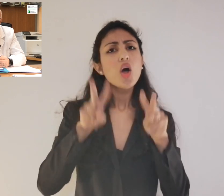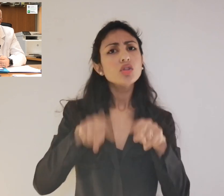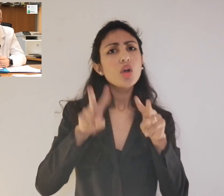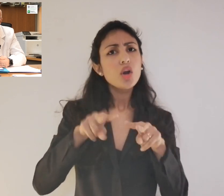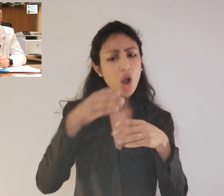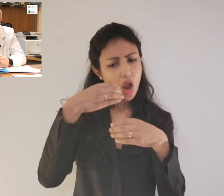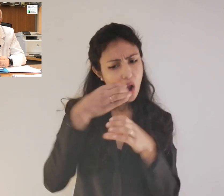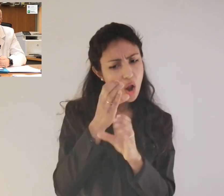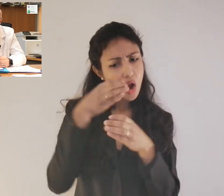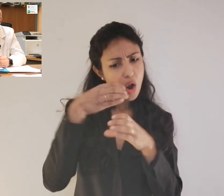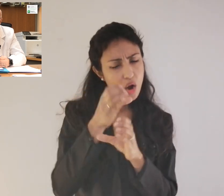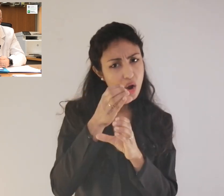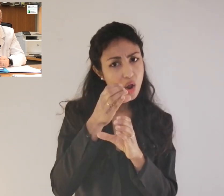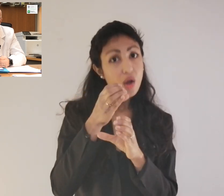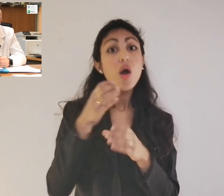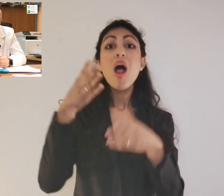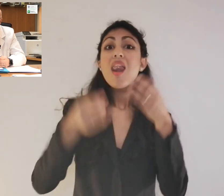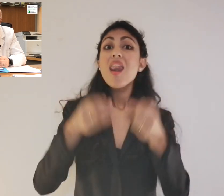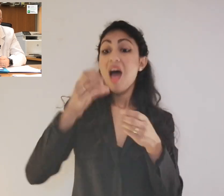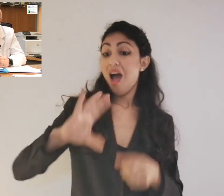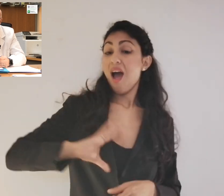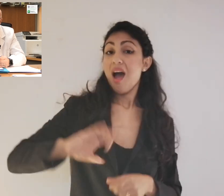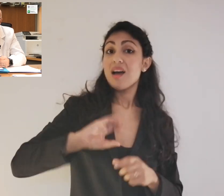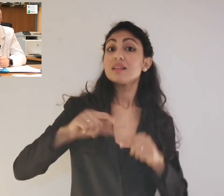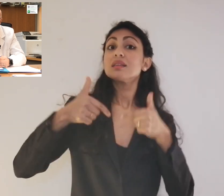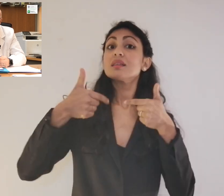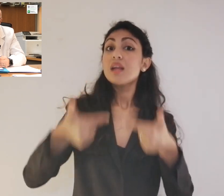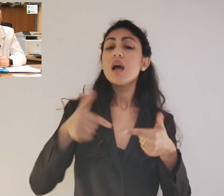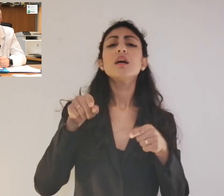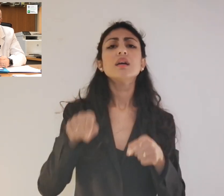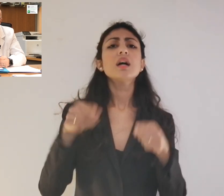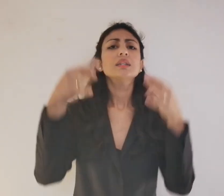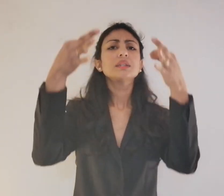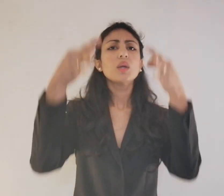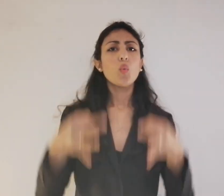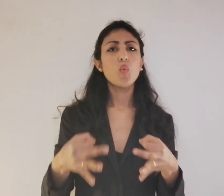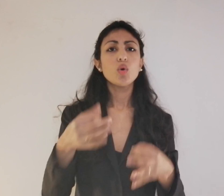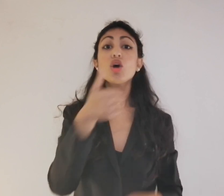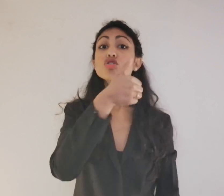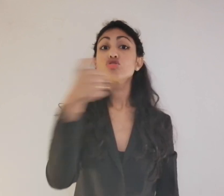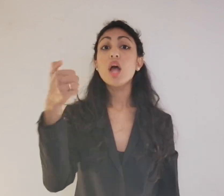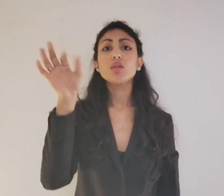tutti controllati e quindi è un latte sicuro al 100%.